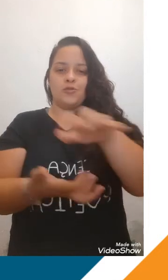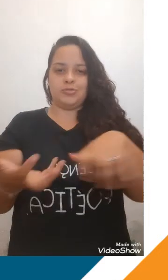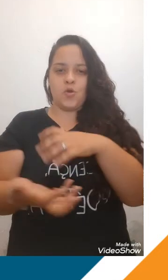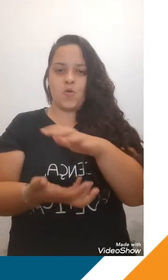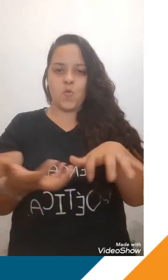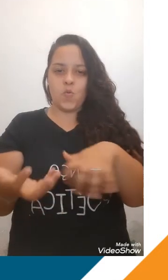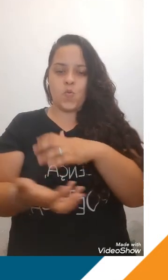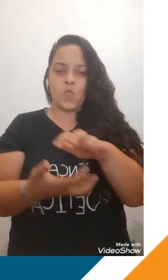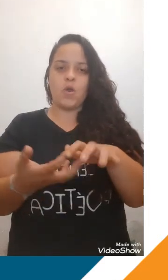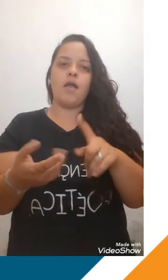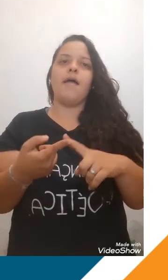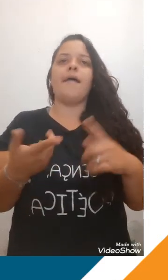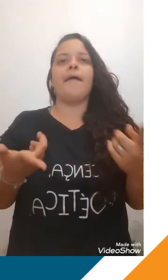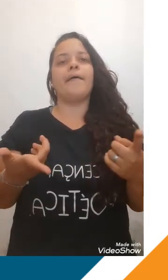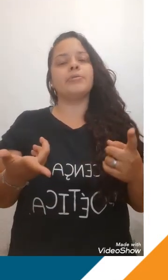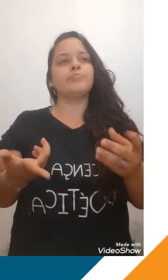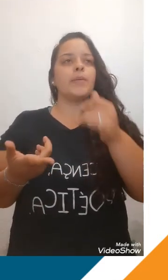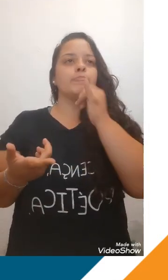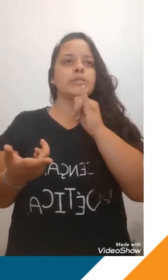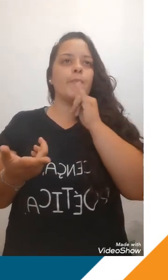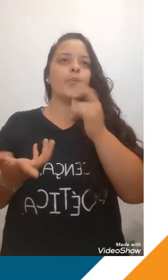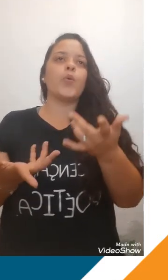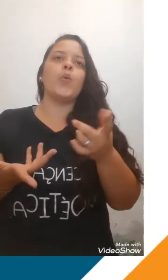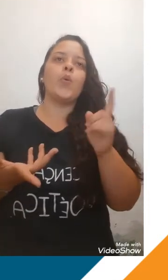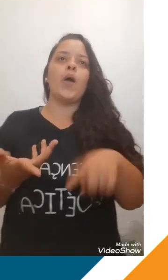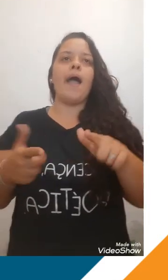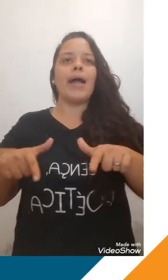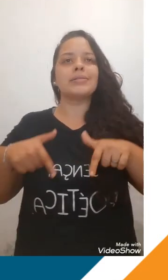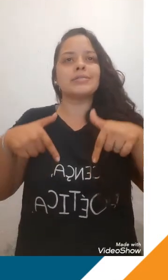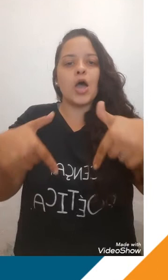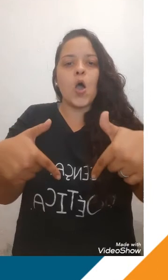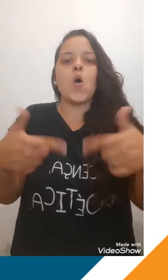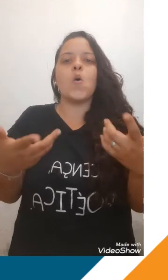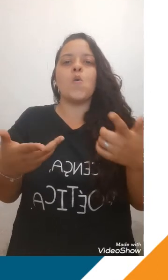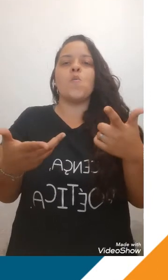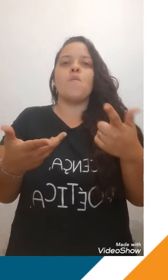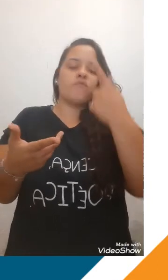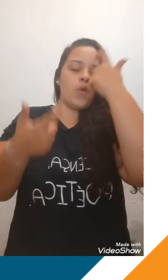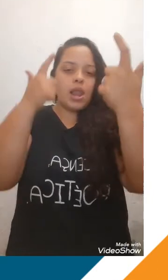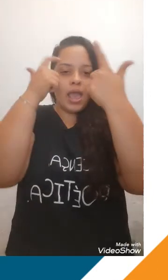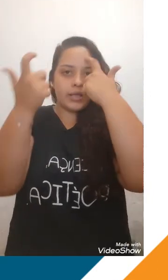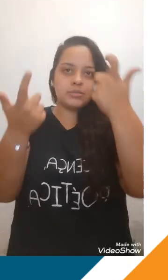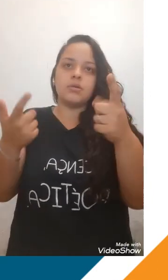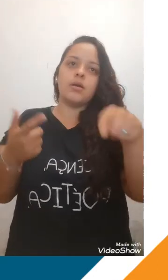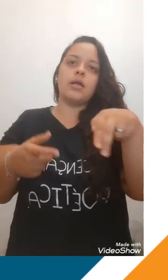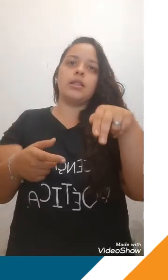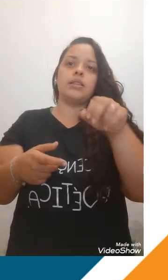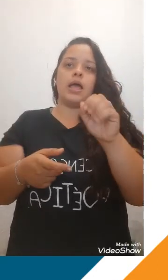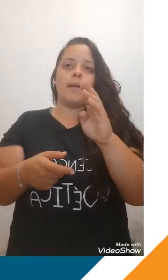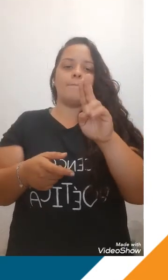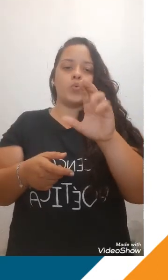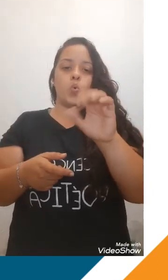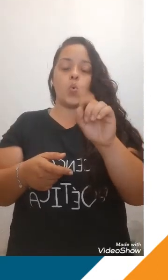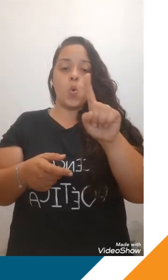via, digamos, que tivesse ações de insurreição e violência. O Joaquim Nabuco foi um grande